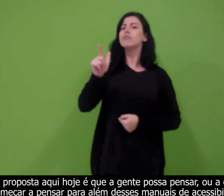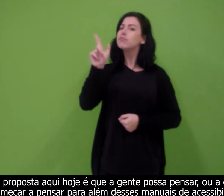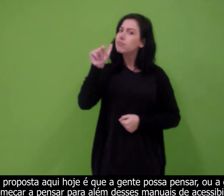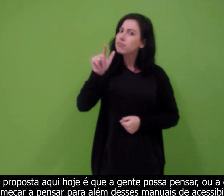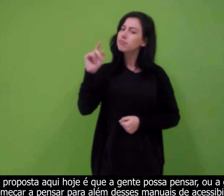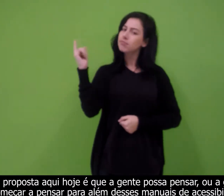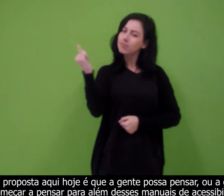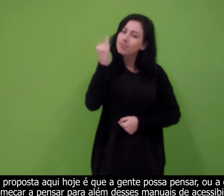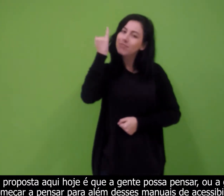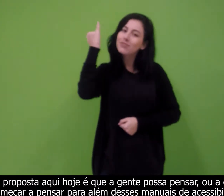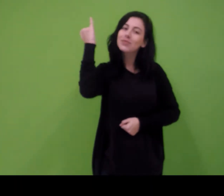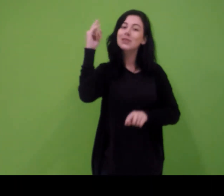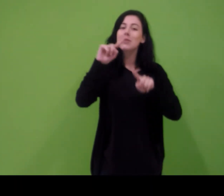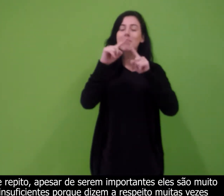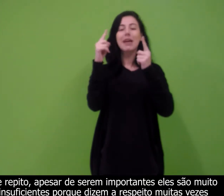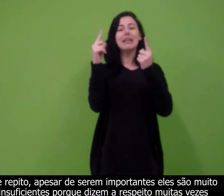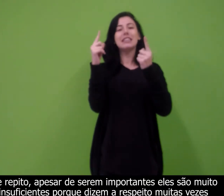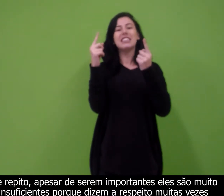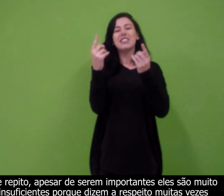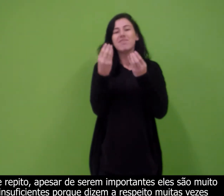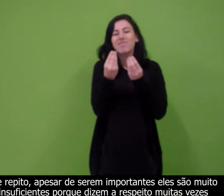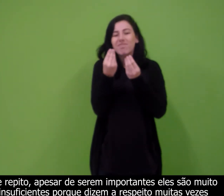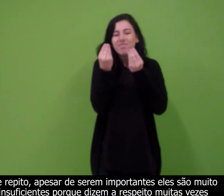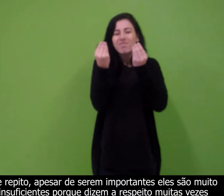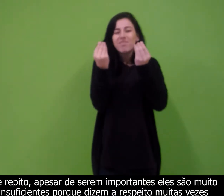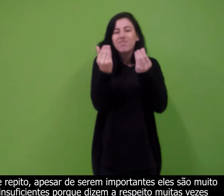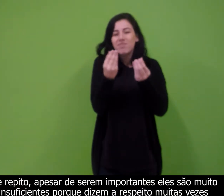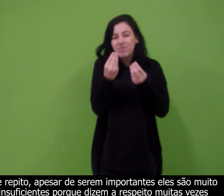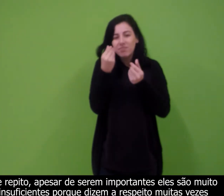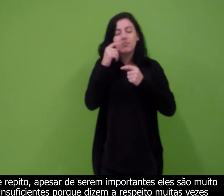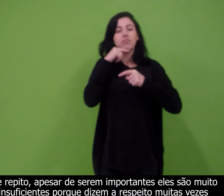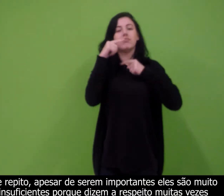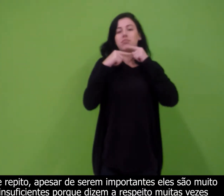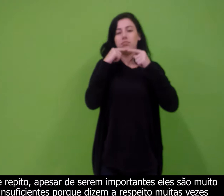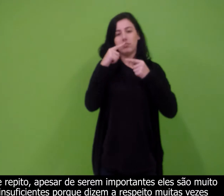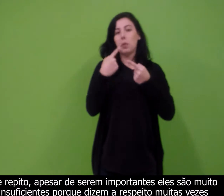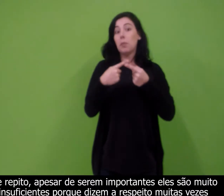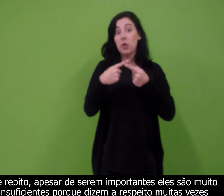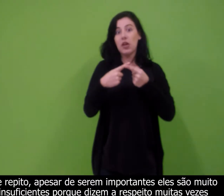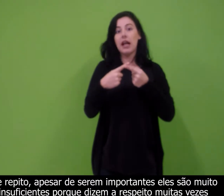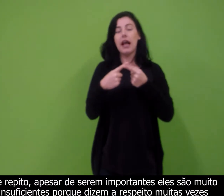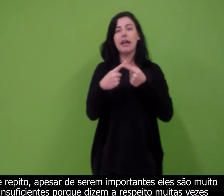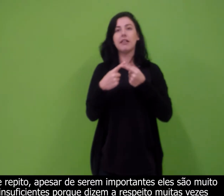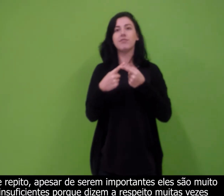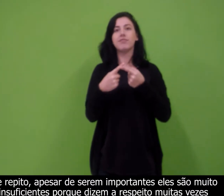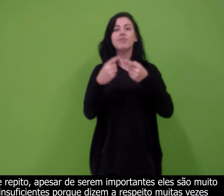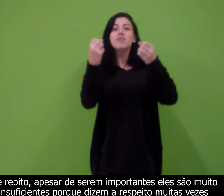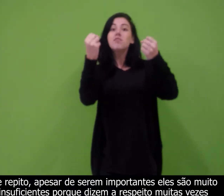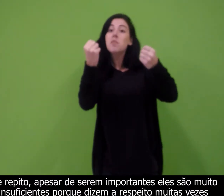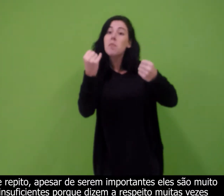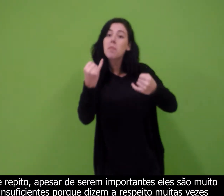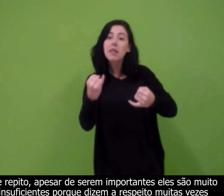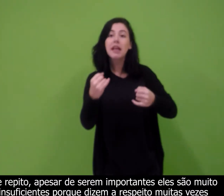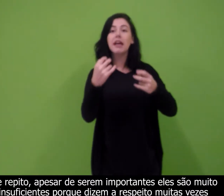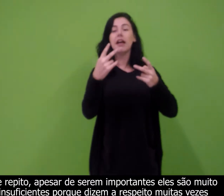de acessibilidade, que, eu repito, apesar de serem importantes, eles são muito